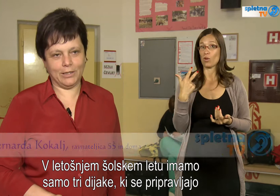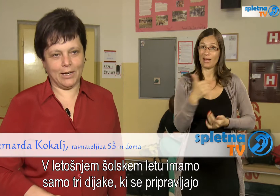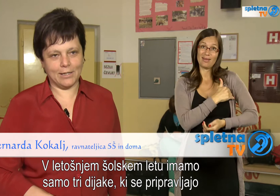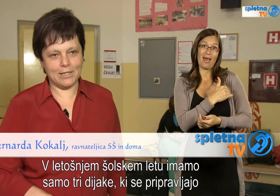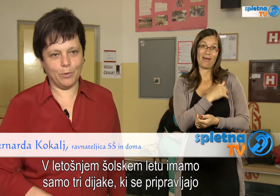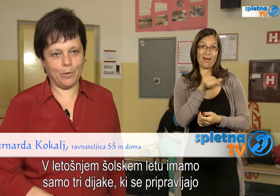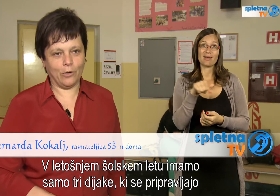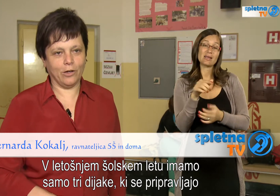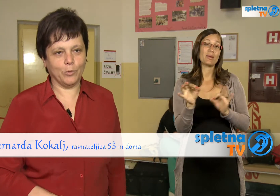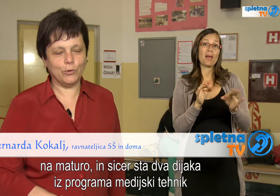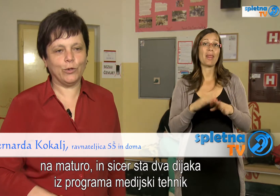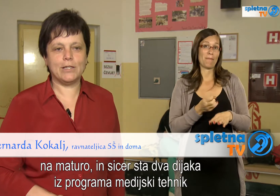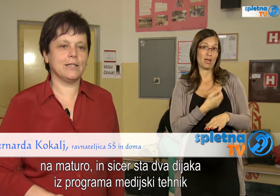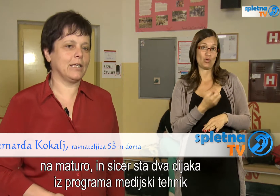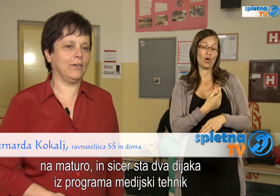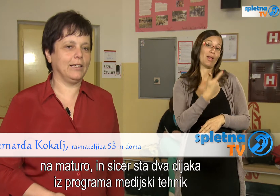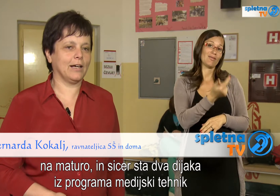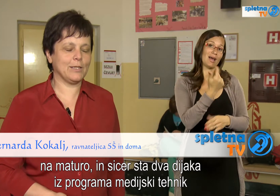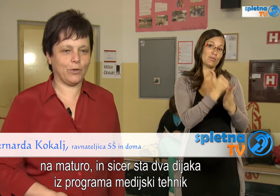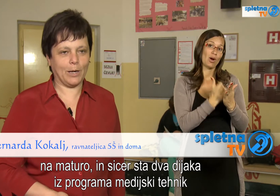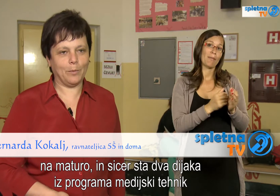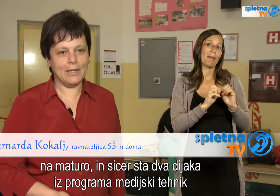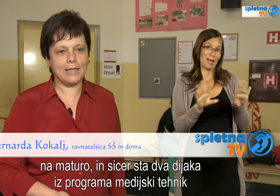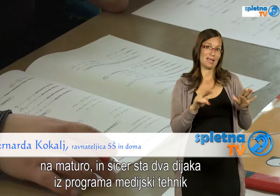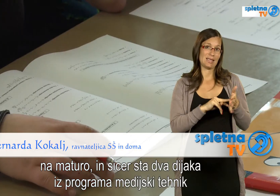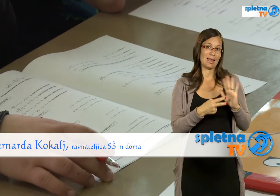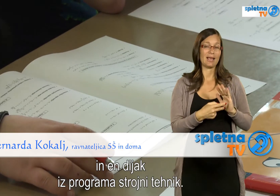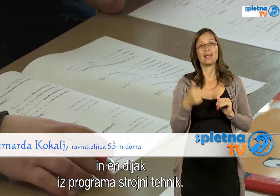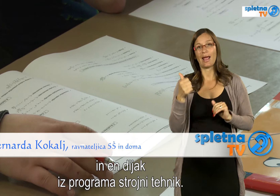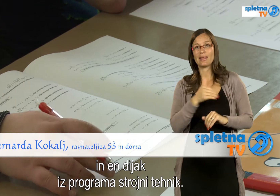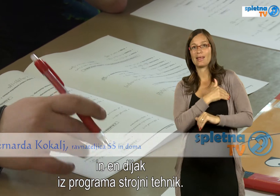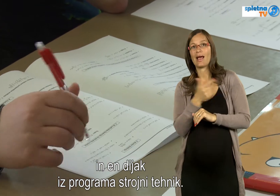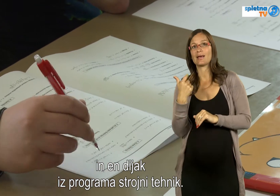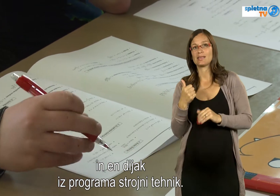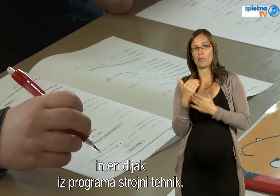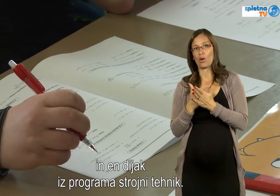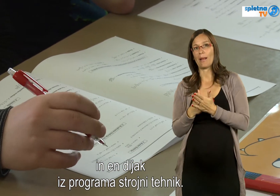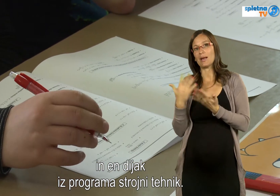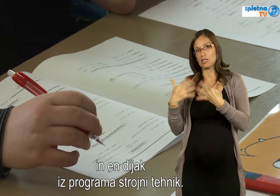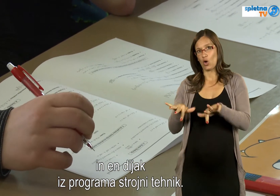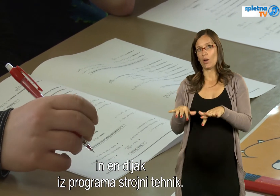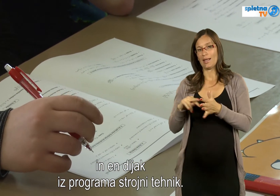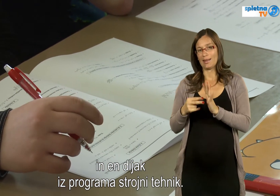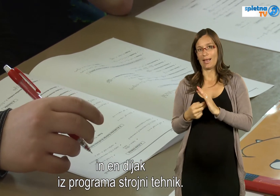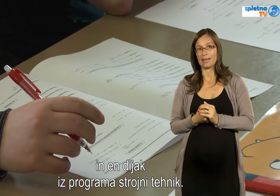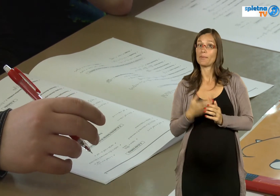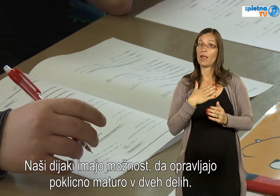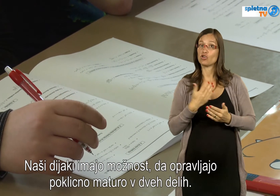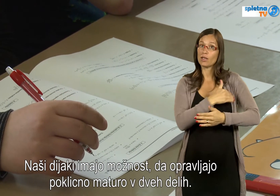dijake, ki si pripravljajo na maturo, in sicer sta 2 dijaka iz programa medijski tehnik in en dijak iz programa strojni tehnik. Naši dijaki